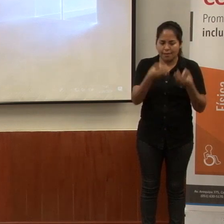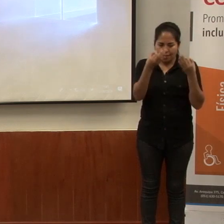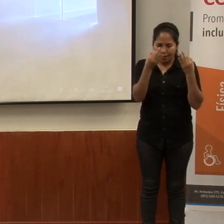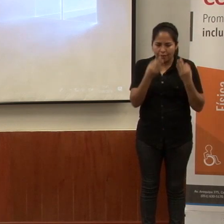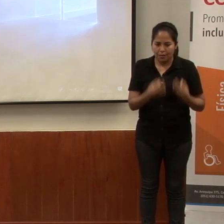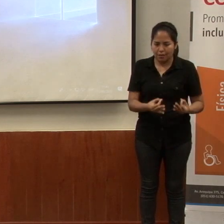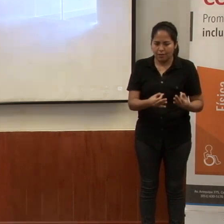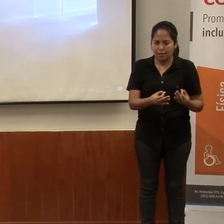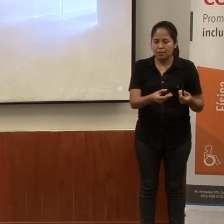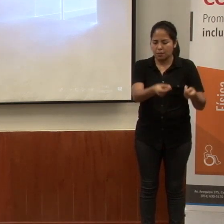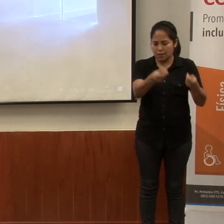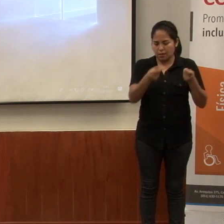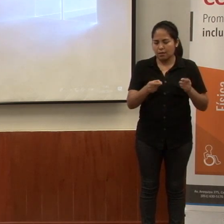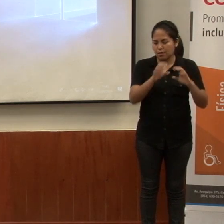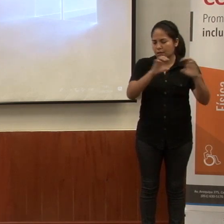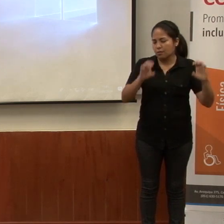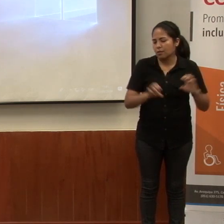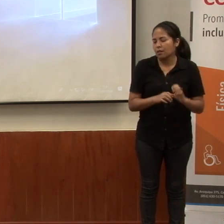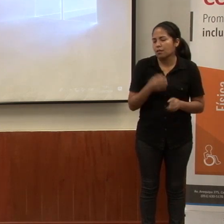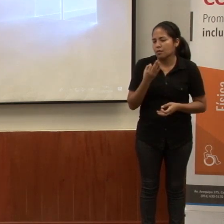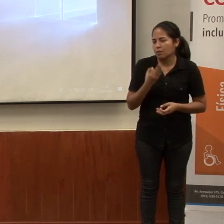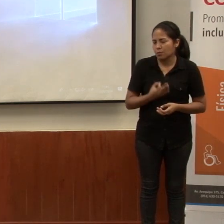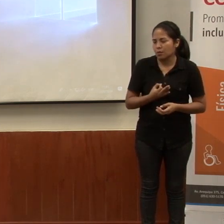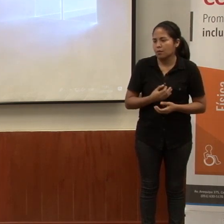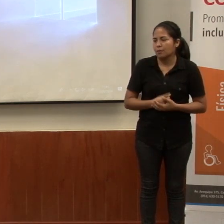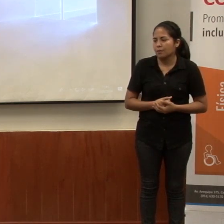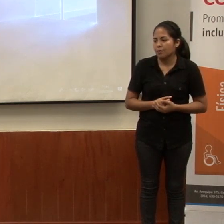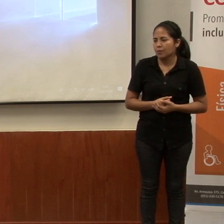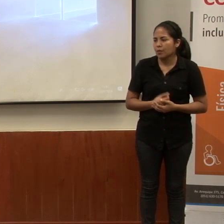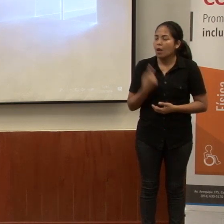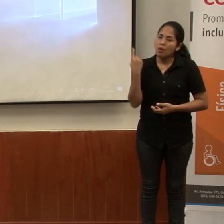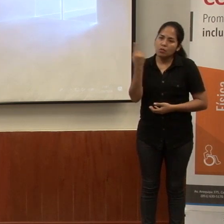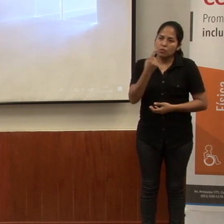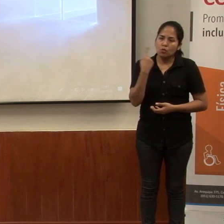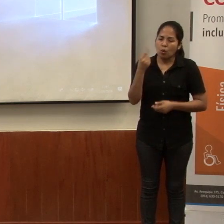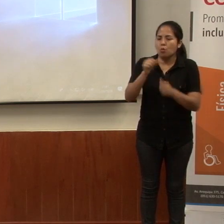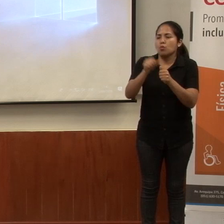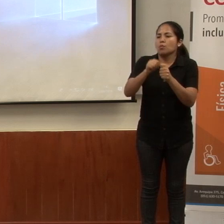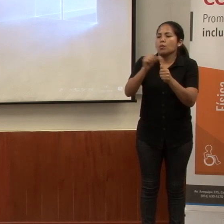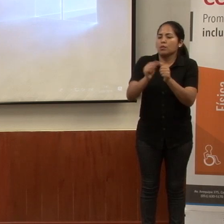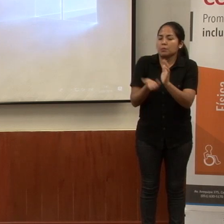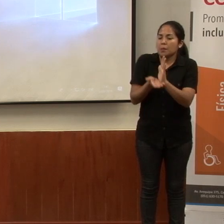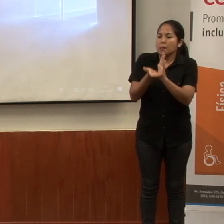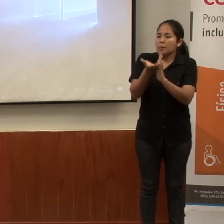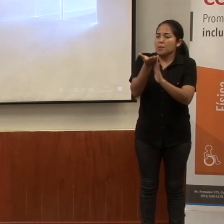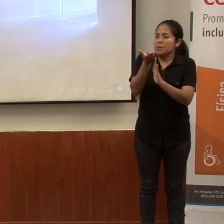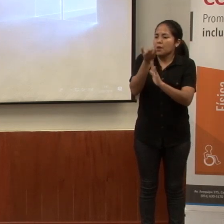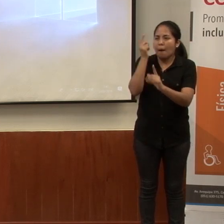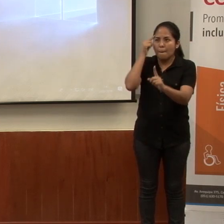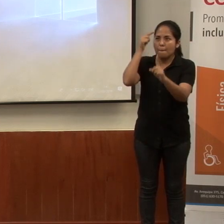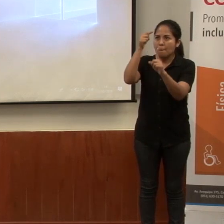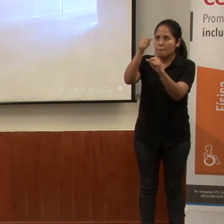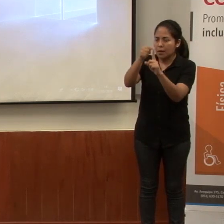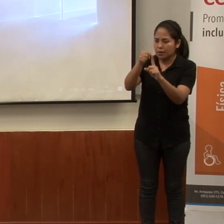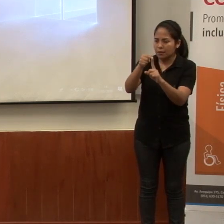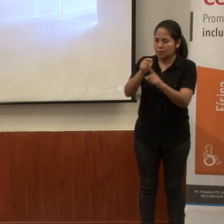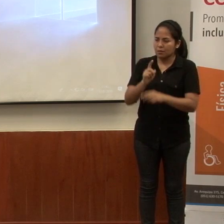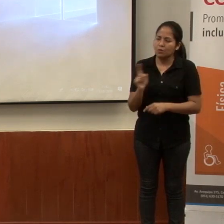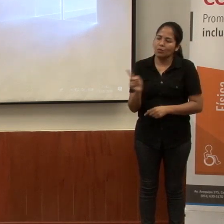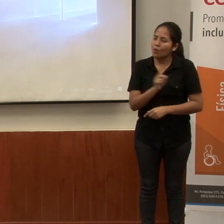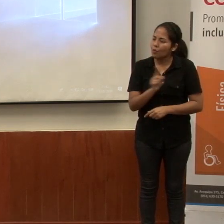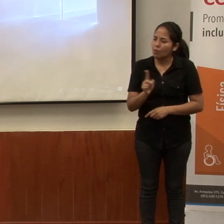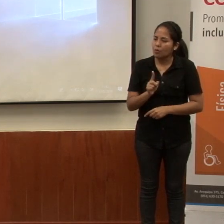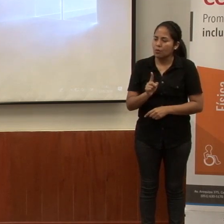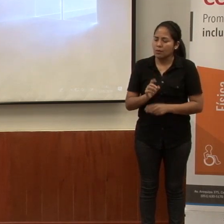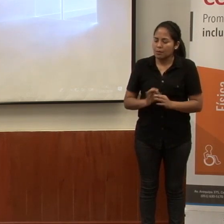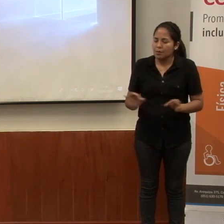adecuada categorización de discapacidad. Entonces, no es solamente números, no es solamente alcanzar una meta anualmente, sino